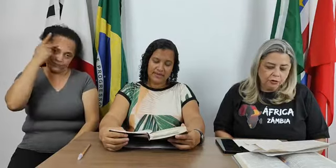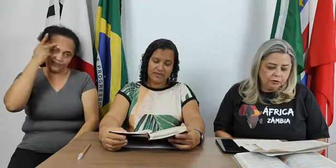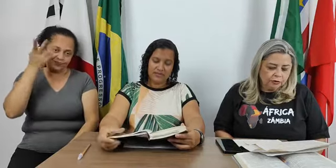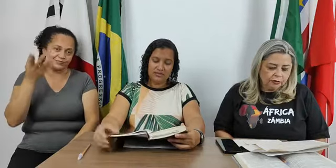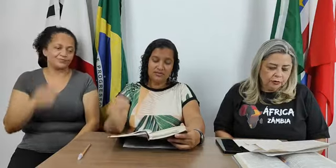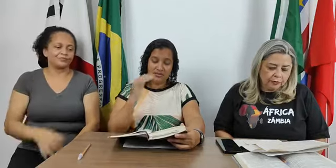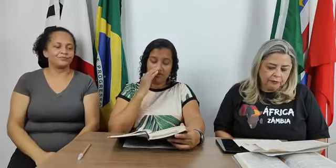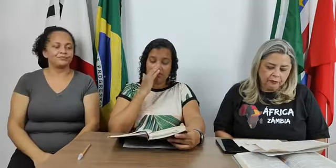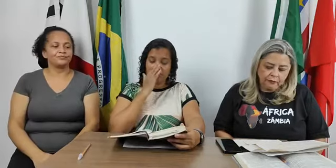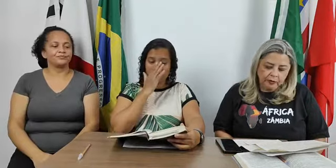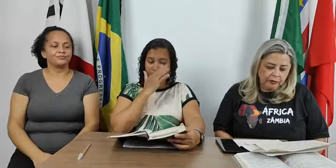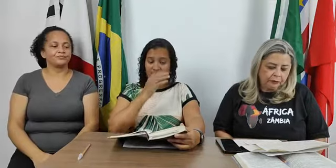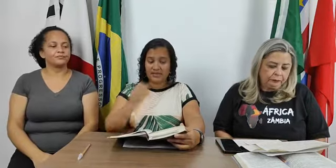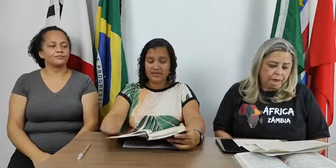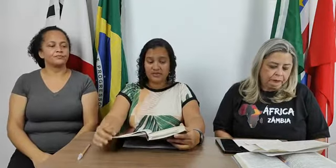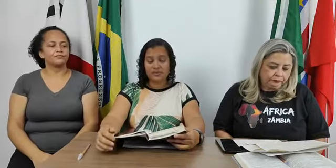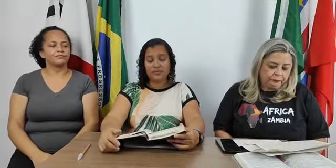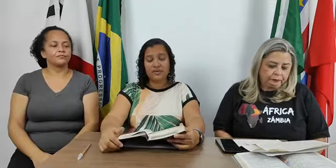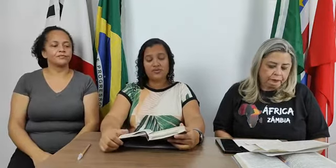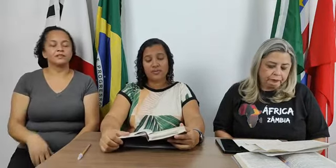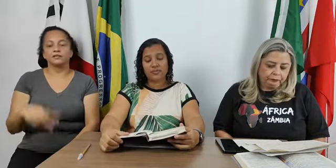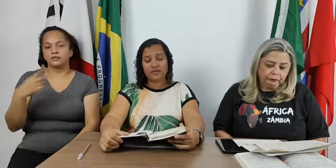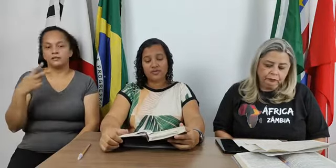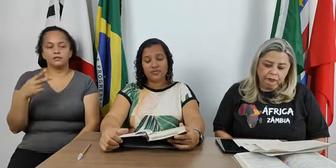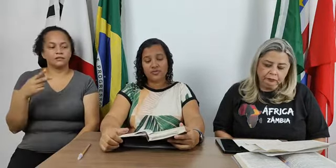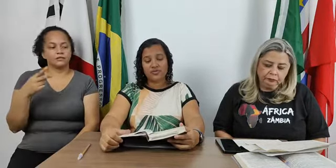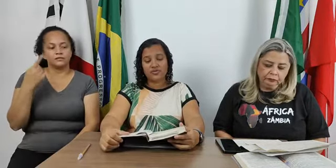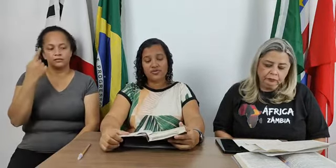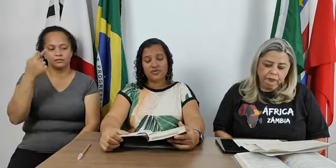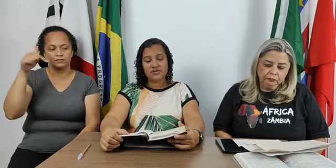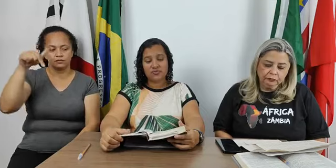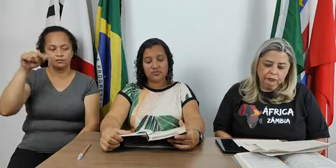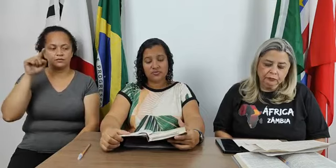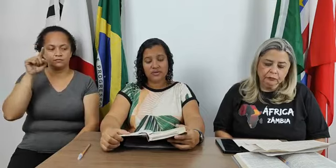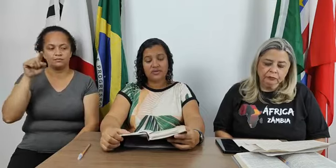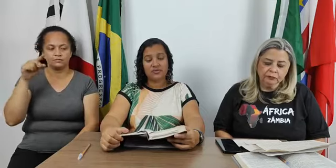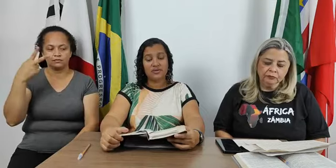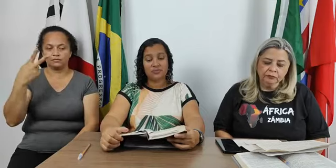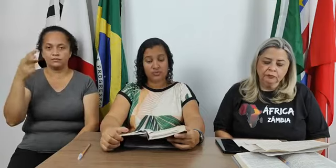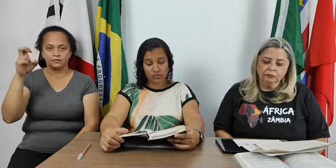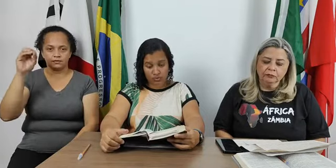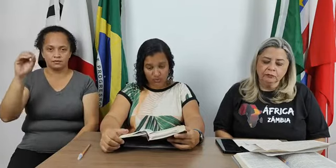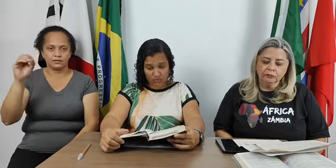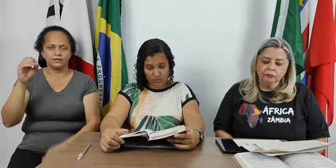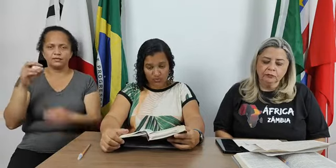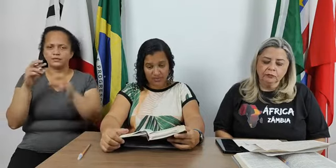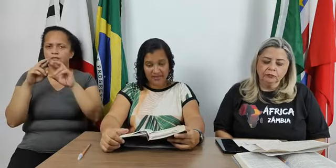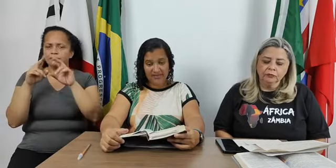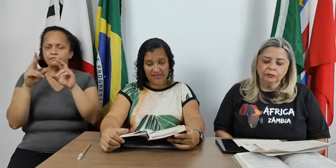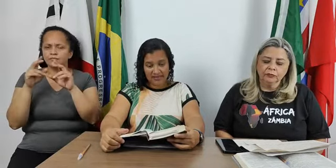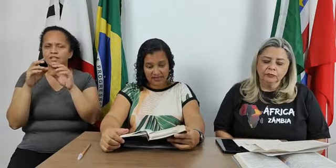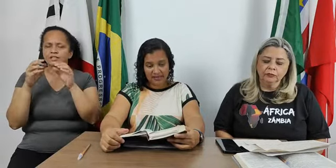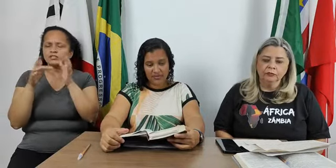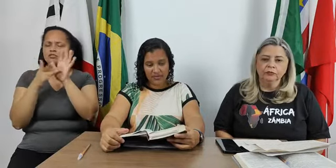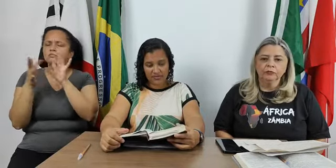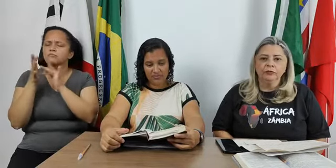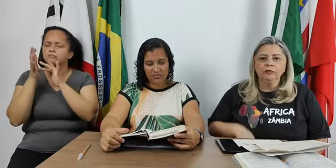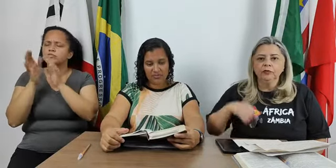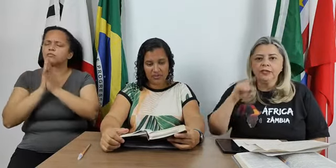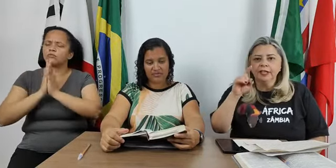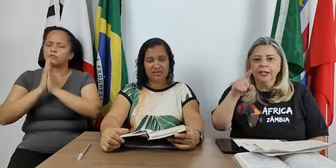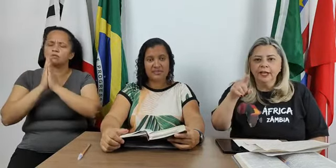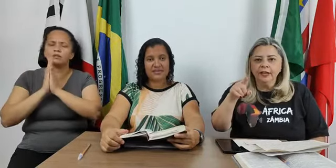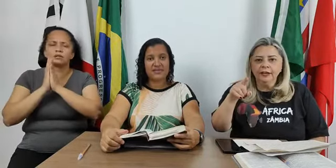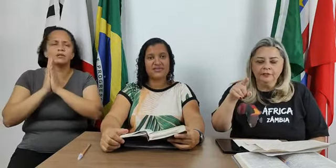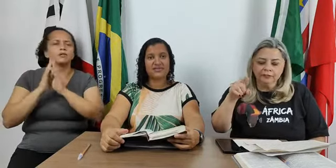versículo. Pode continuar. No 20, Jesus fala: não te peço apenas por estes discípulos, mas também por todos que crerão em mim